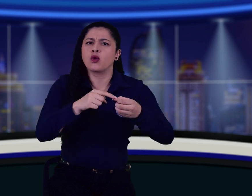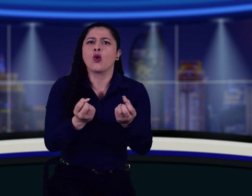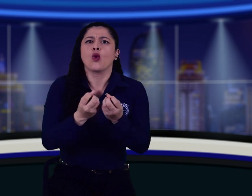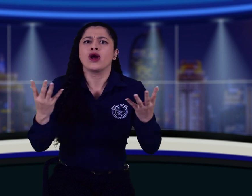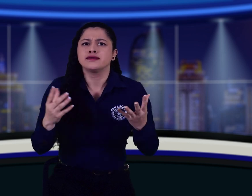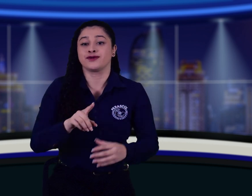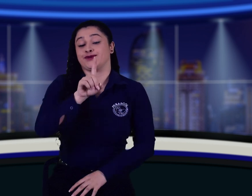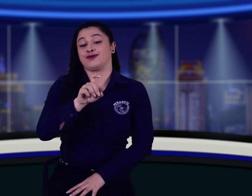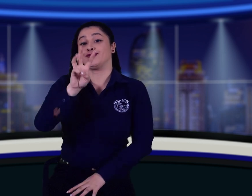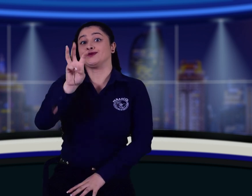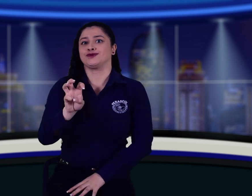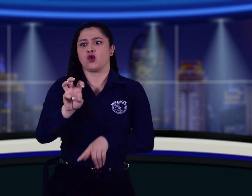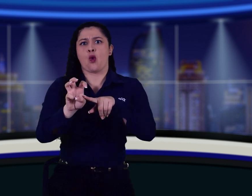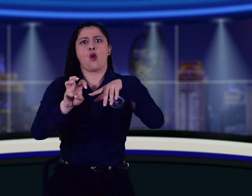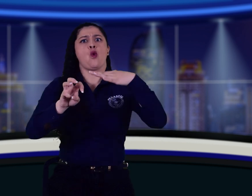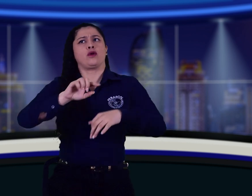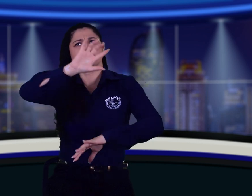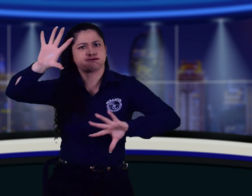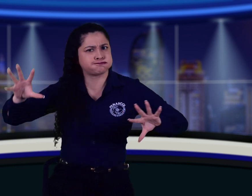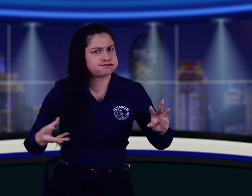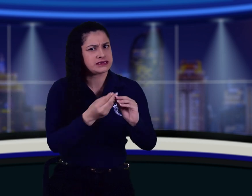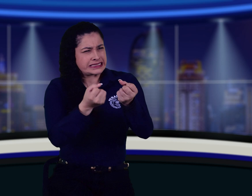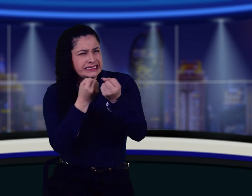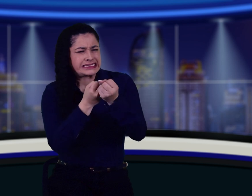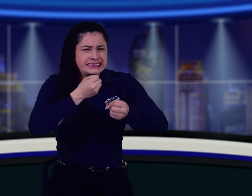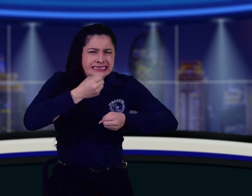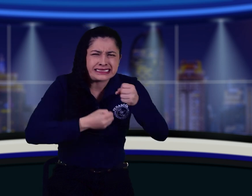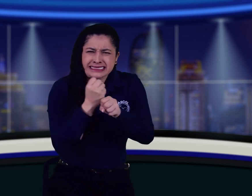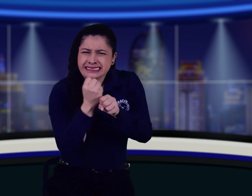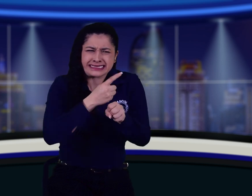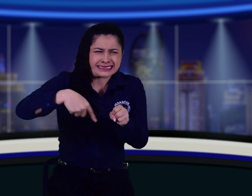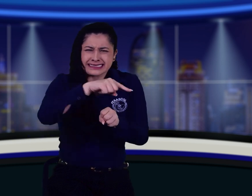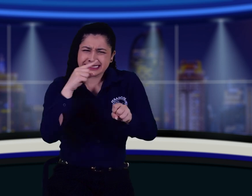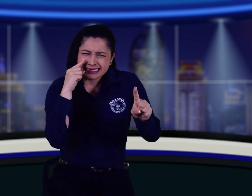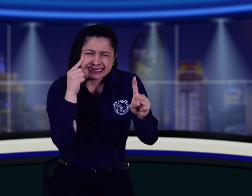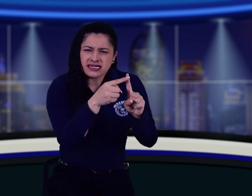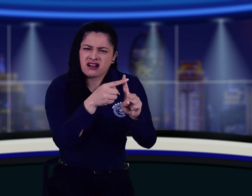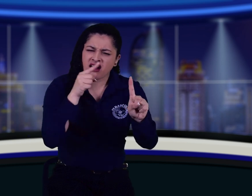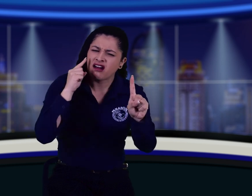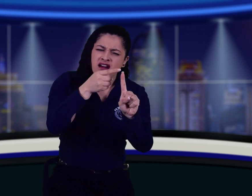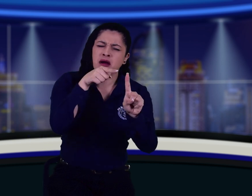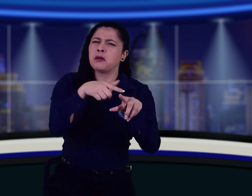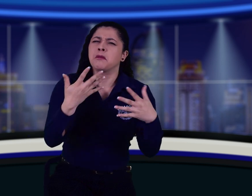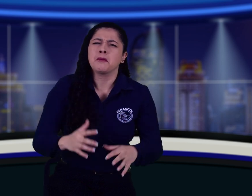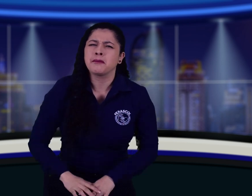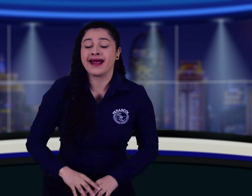argentino las cuales estuvieron apoyando el movimiento que llevó al logro de la aprobación de esta ley de